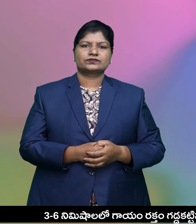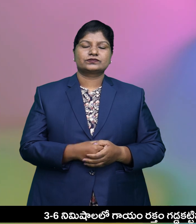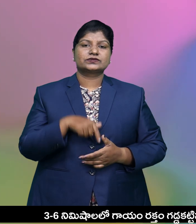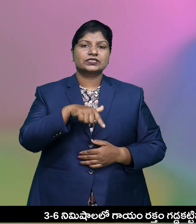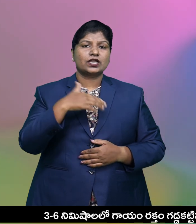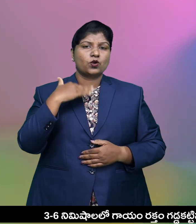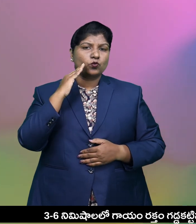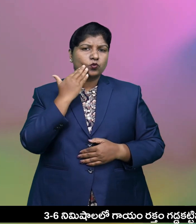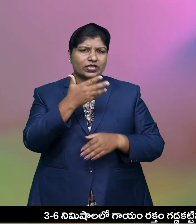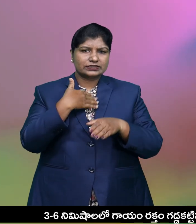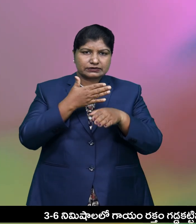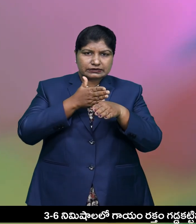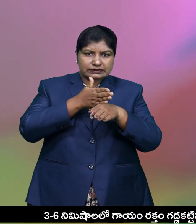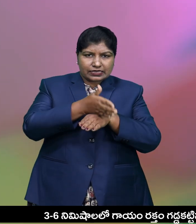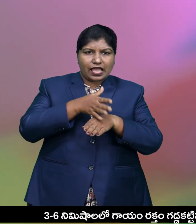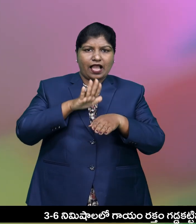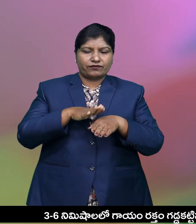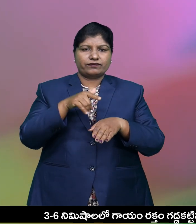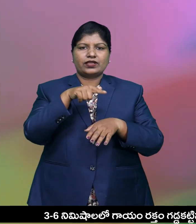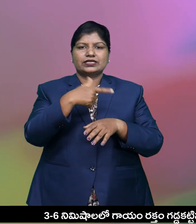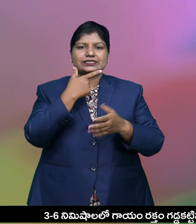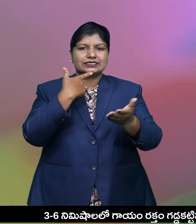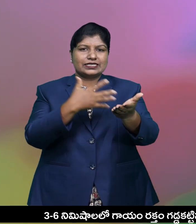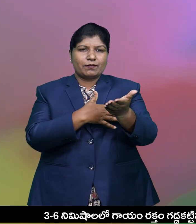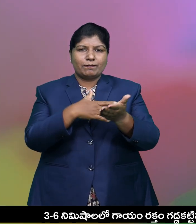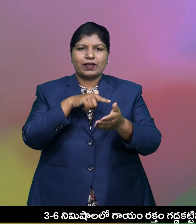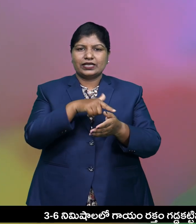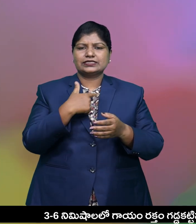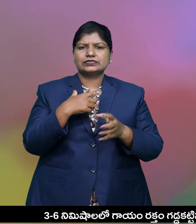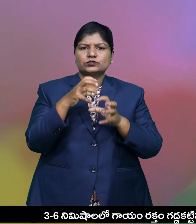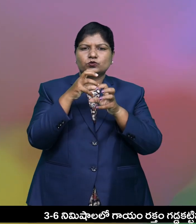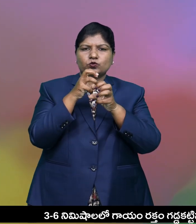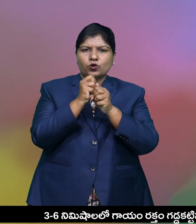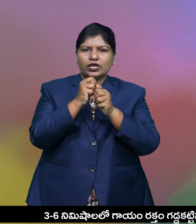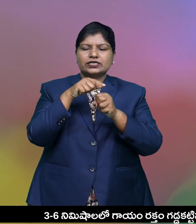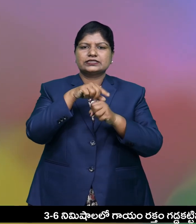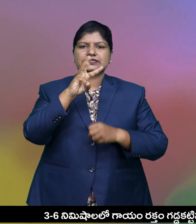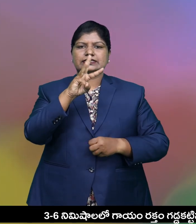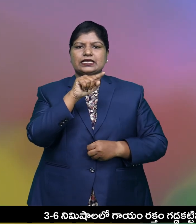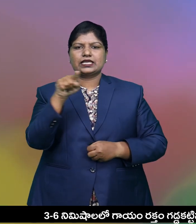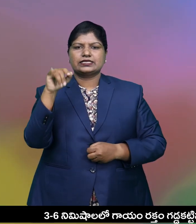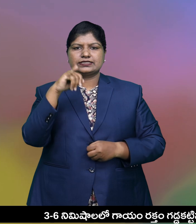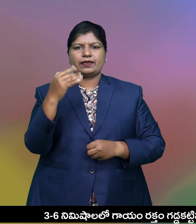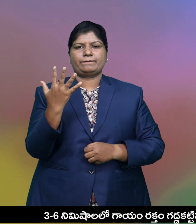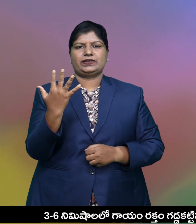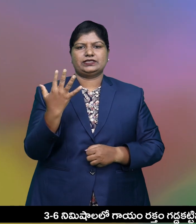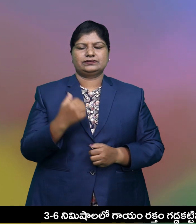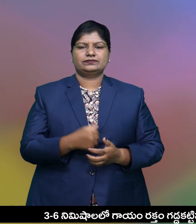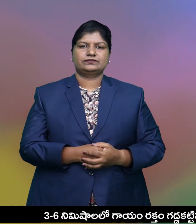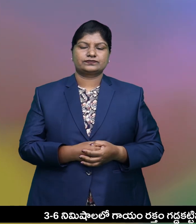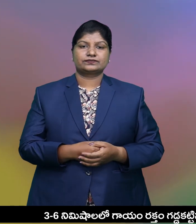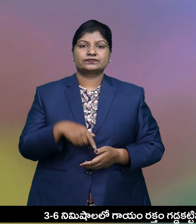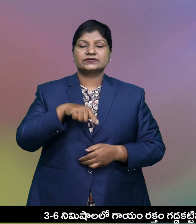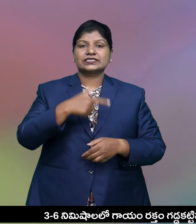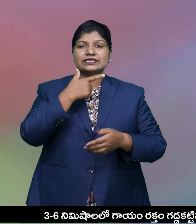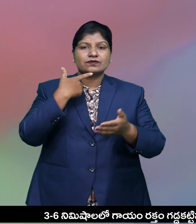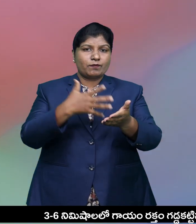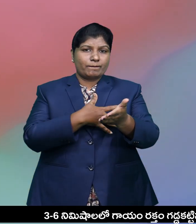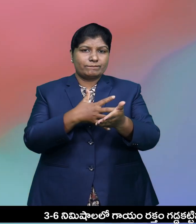3 నుంచి 6 నిమిషాలలో గాయం రక్తం గడ్డకట్టినప్పుడు రక్తం గాయం నుండి కొద్దిసేపు మాత్రమే ప్రవహిస్తుంది